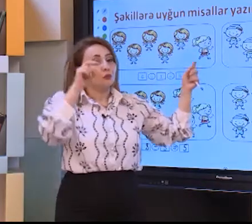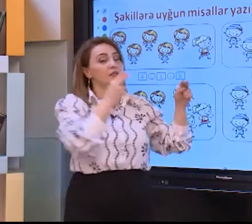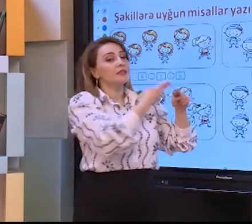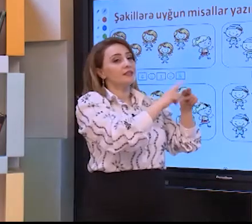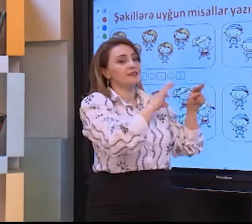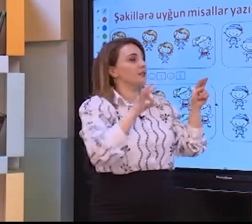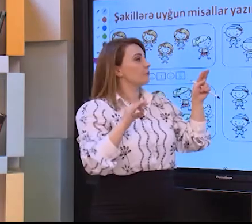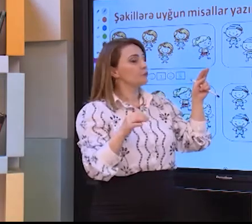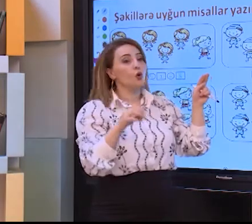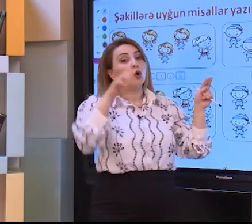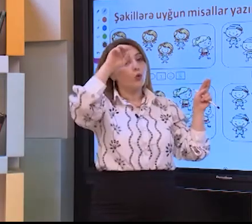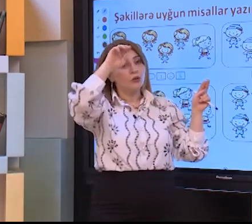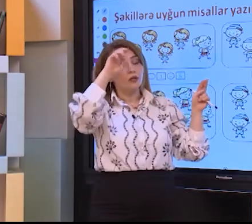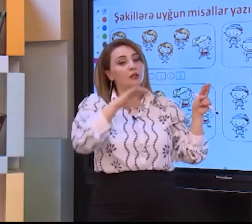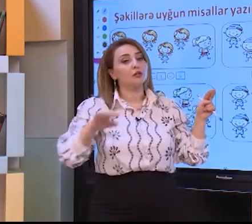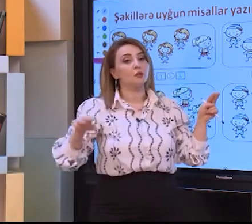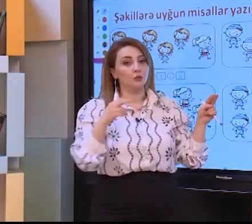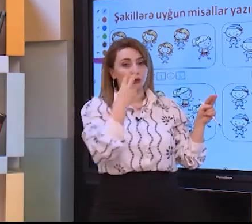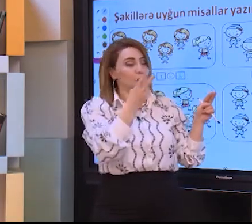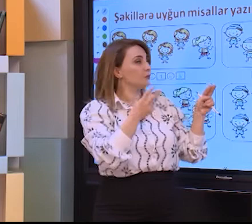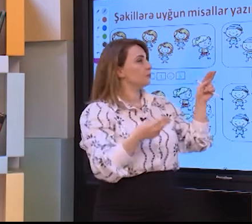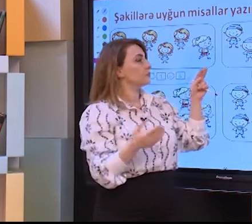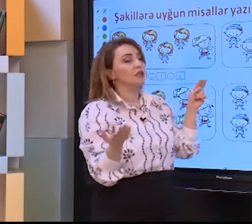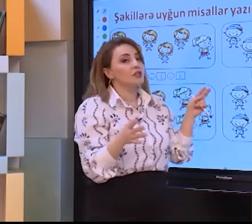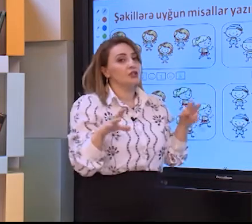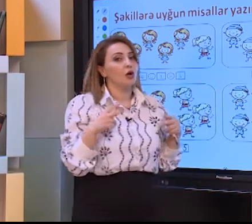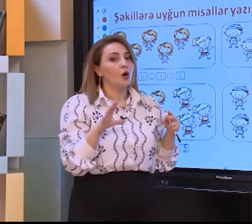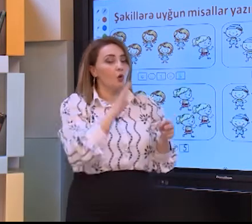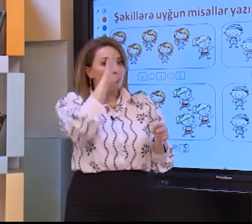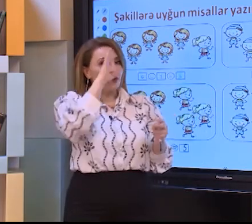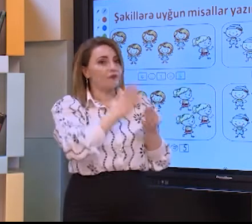Burada isə oğlanlar görürük. Neçə oğlan var?